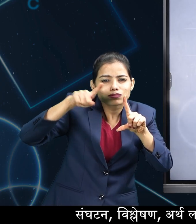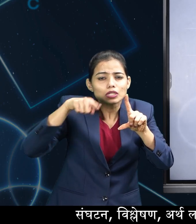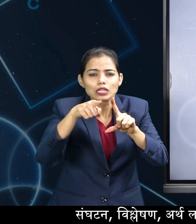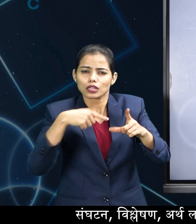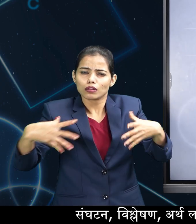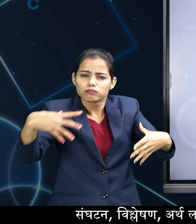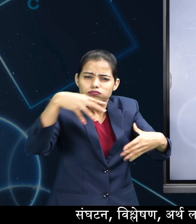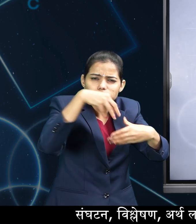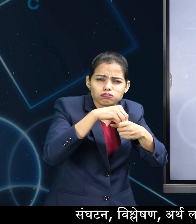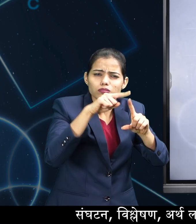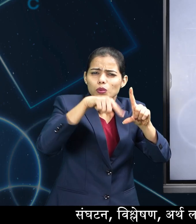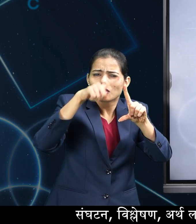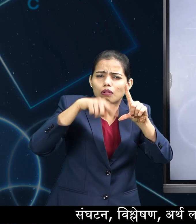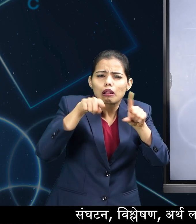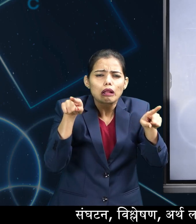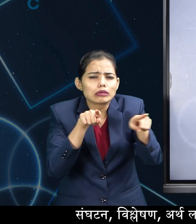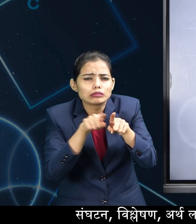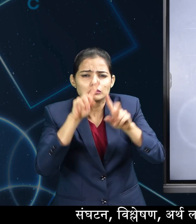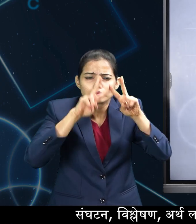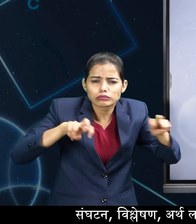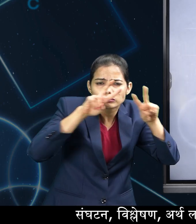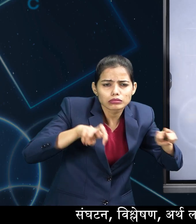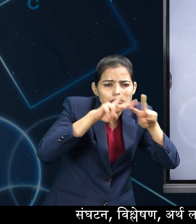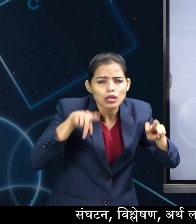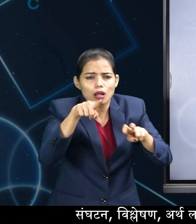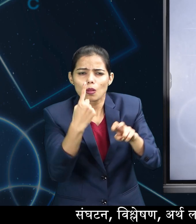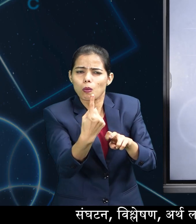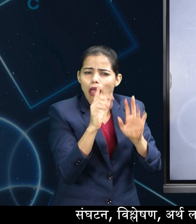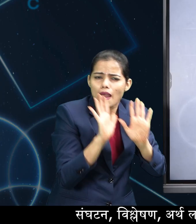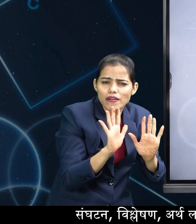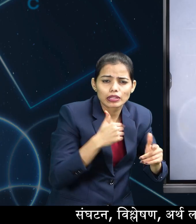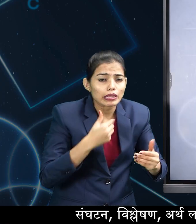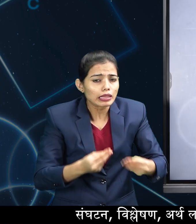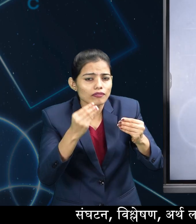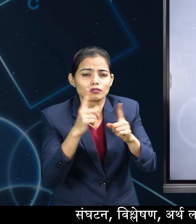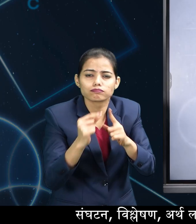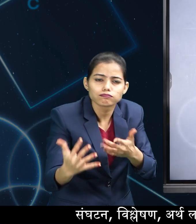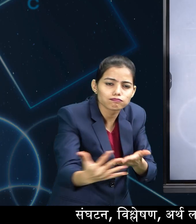अर्थ लावणे आणि सादरीकरण याचा अभ्यास करणारे क्षेत्र आहे.